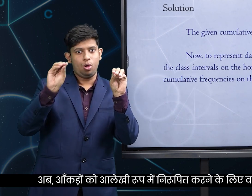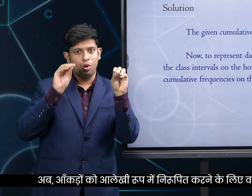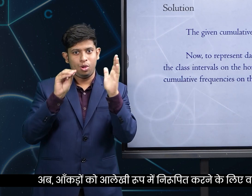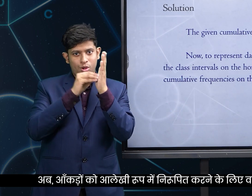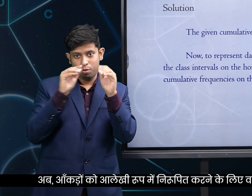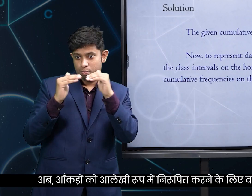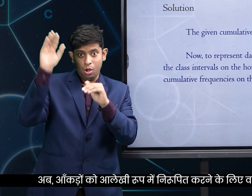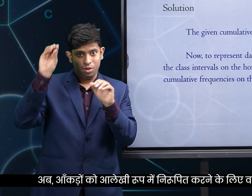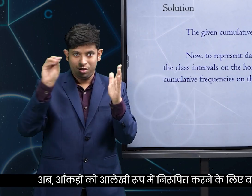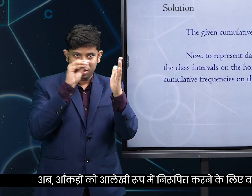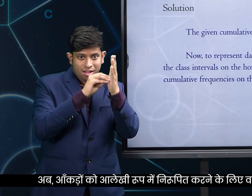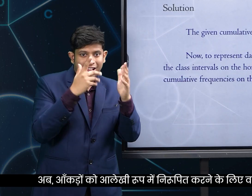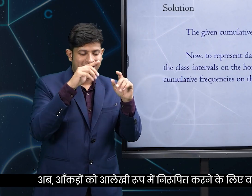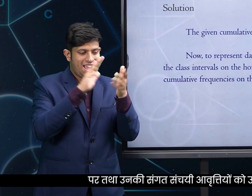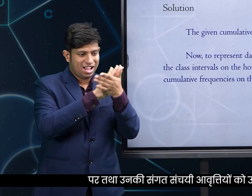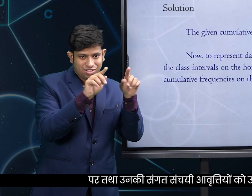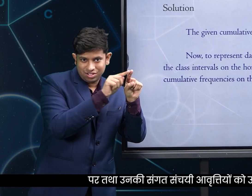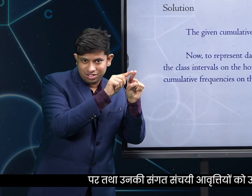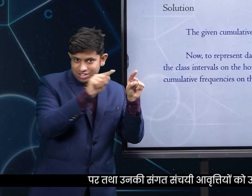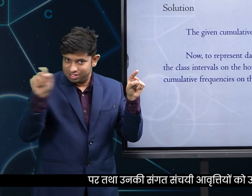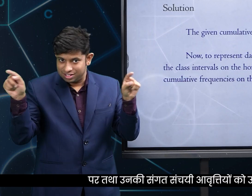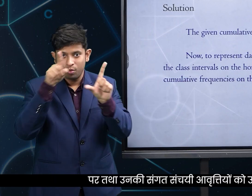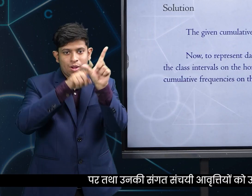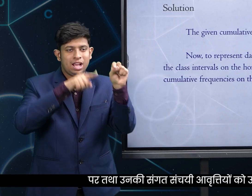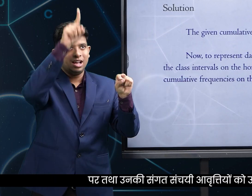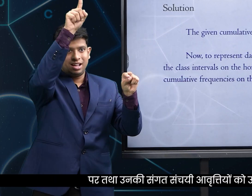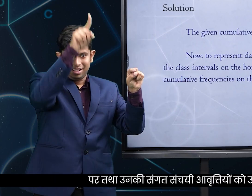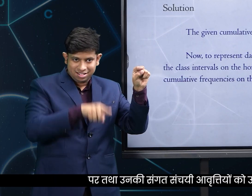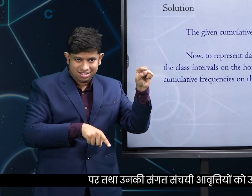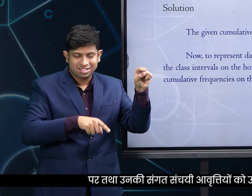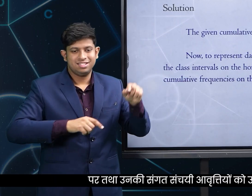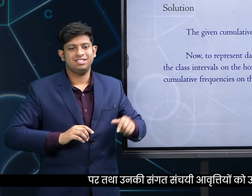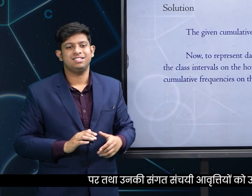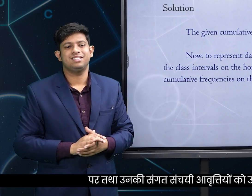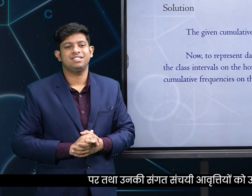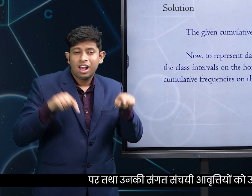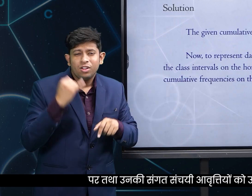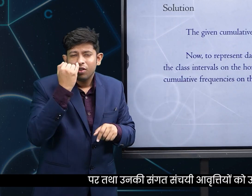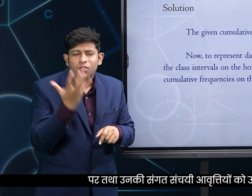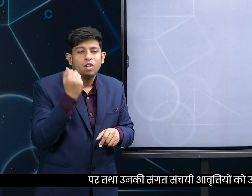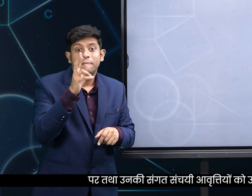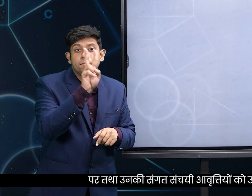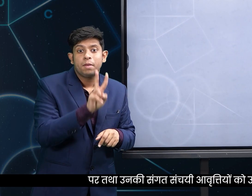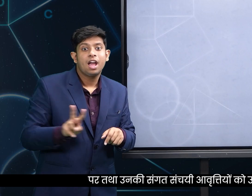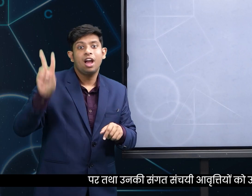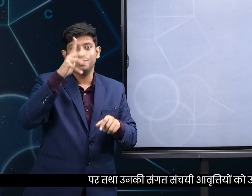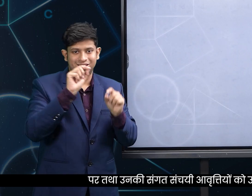को क्षैतिज पर तथा उनकी संगत संचयी आवृत्तियों को ऊर्ध्वाधर पर अंकित